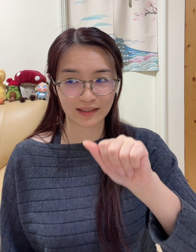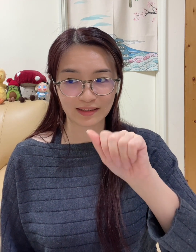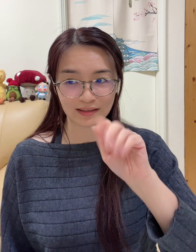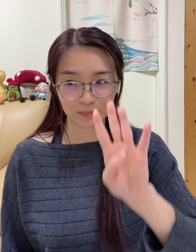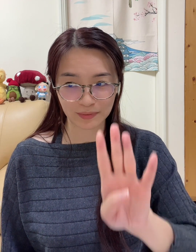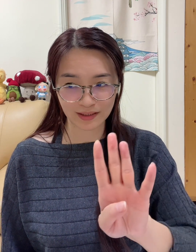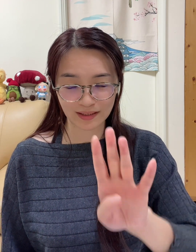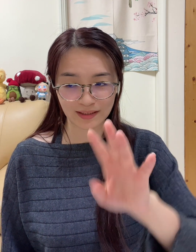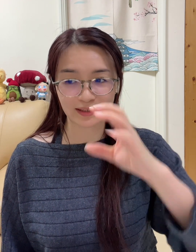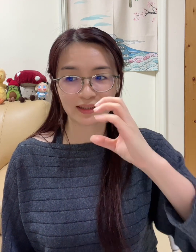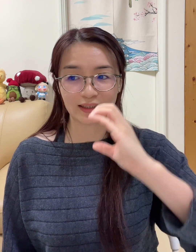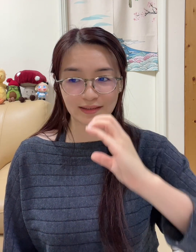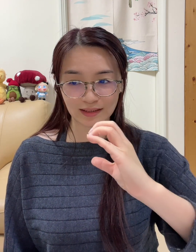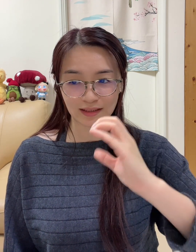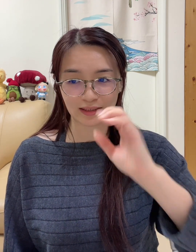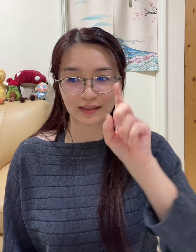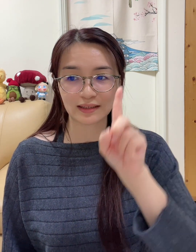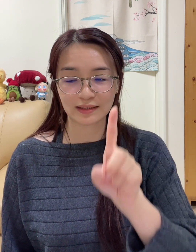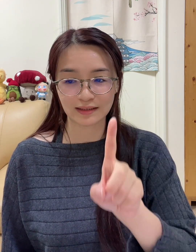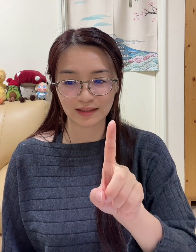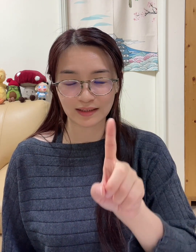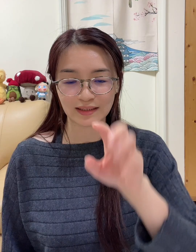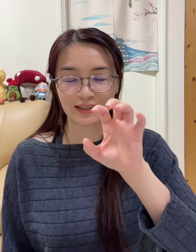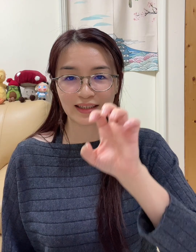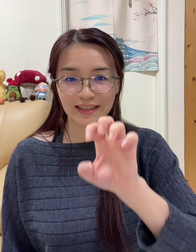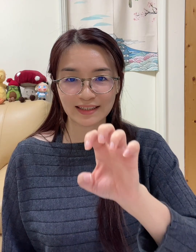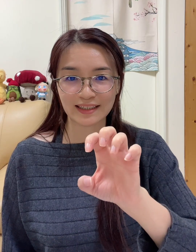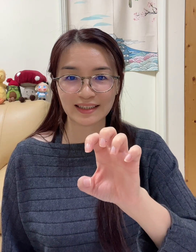A B C D E